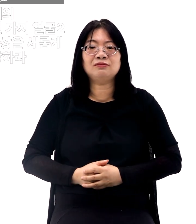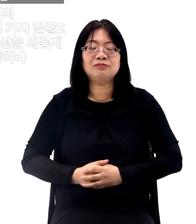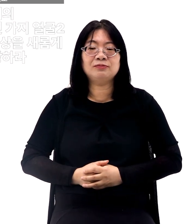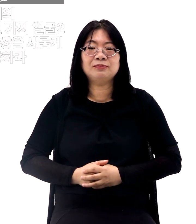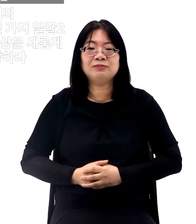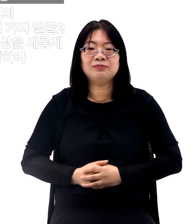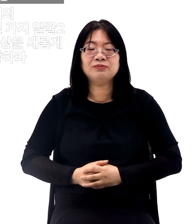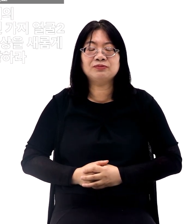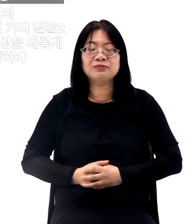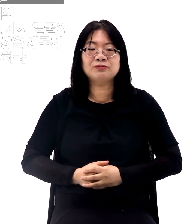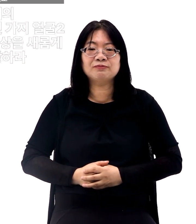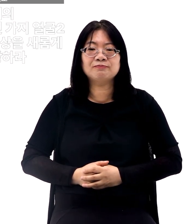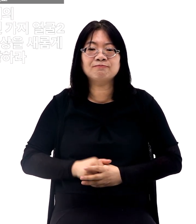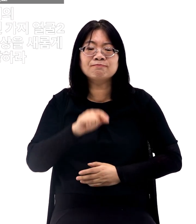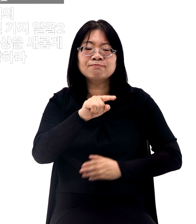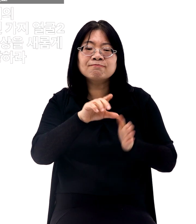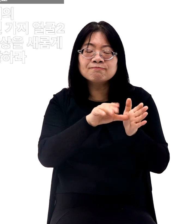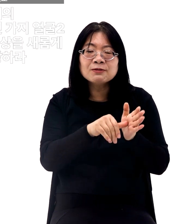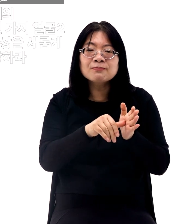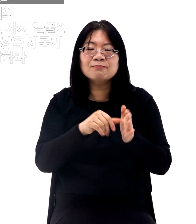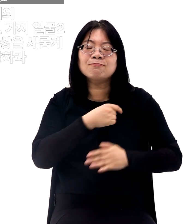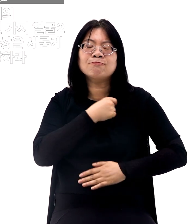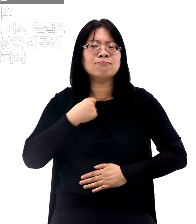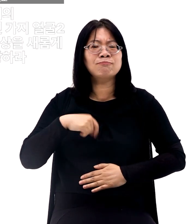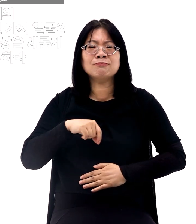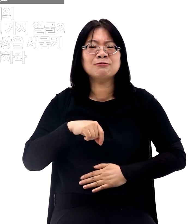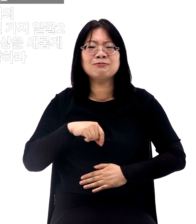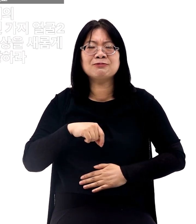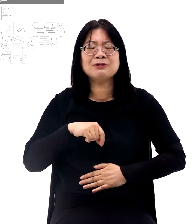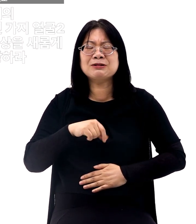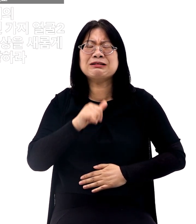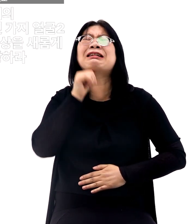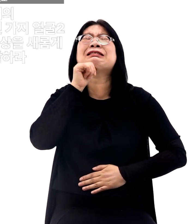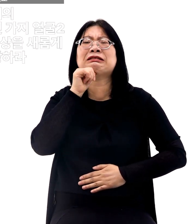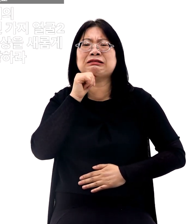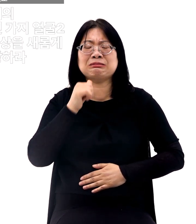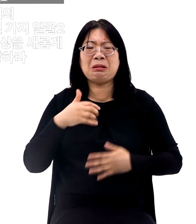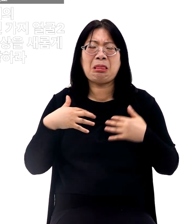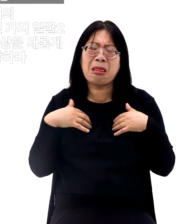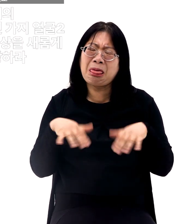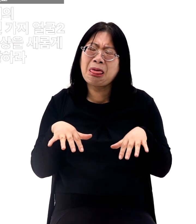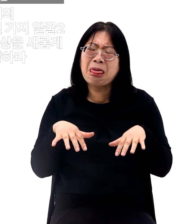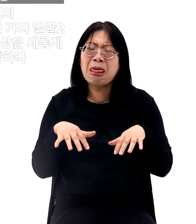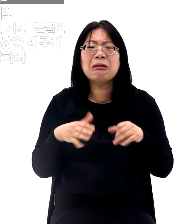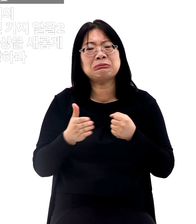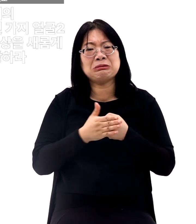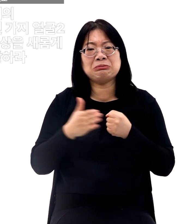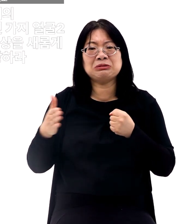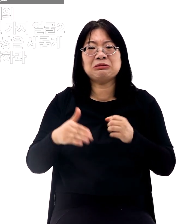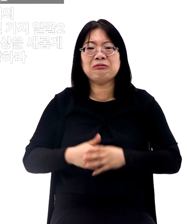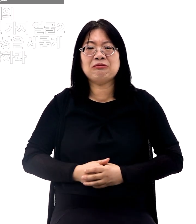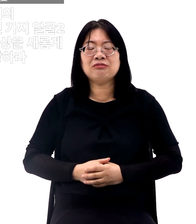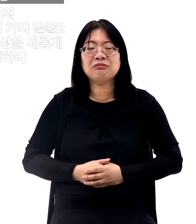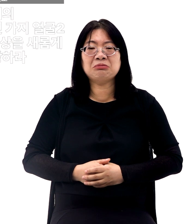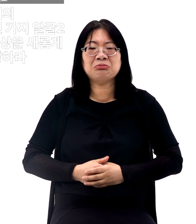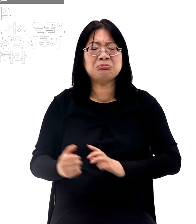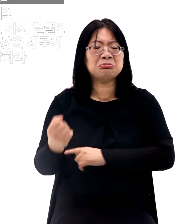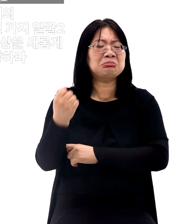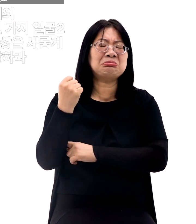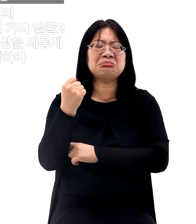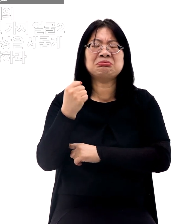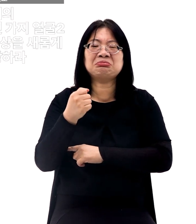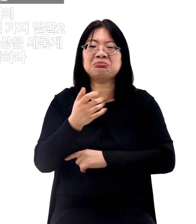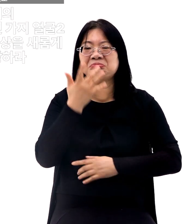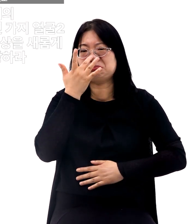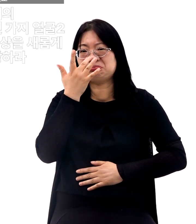그때는 중국이 아주 열악한, 정말 가난한 나라에 불과했기 때문에 영향력이 거의